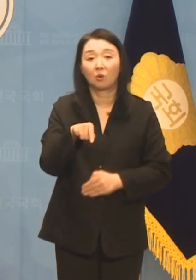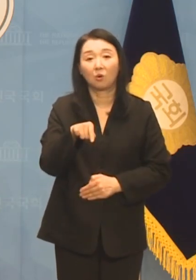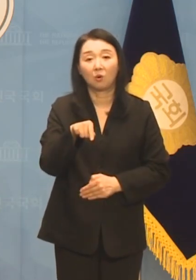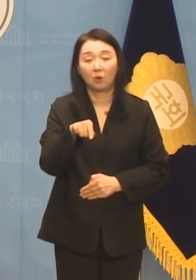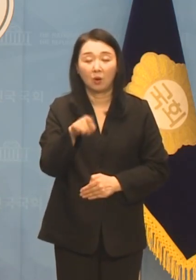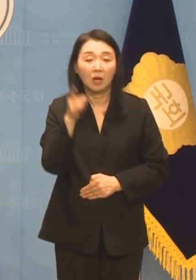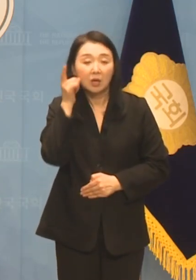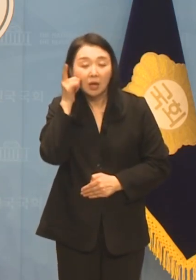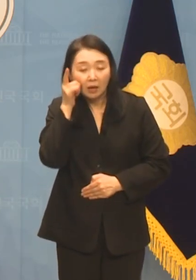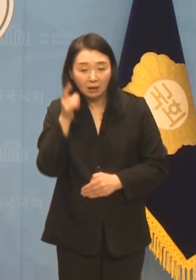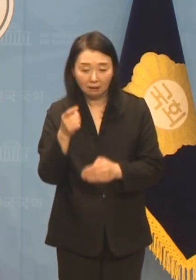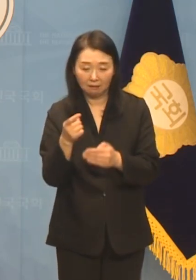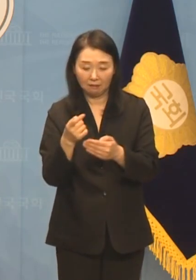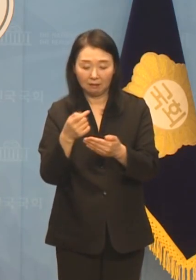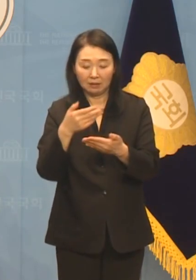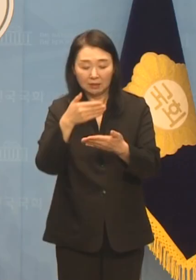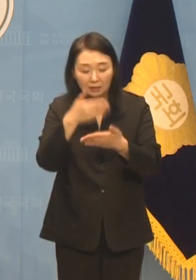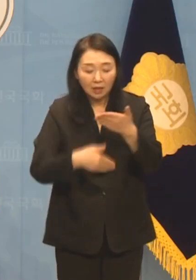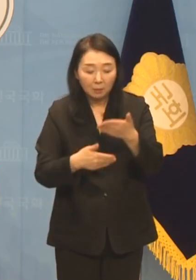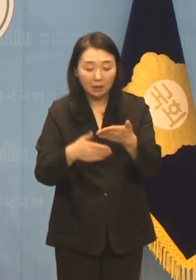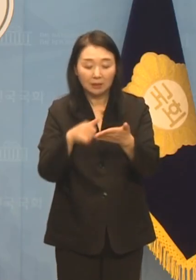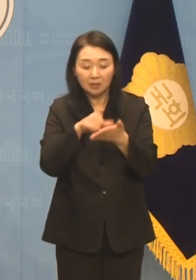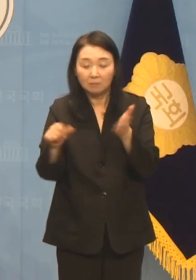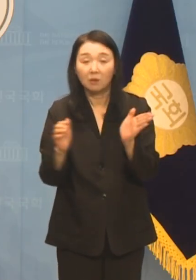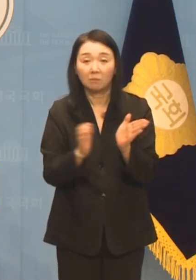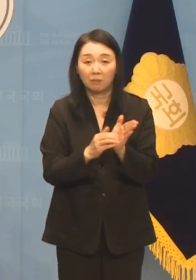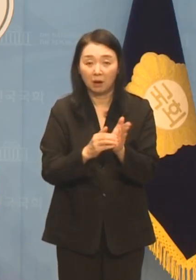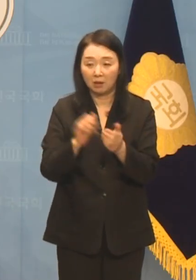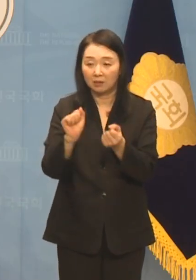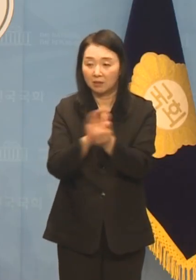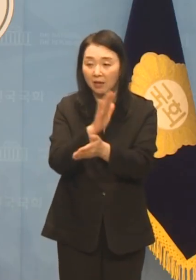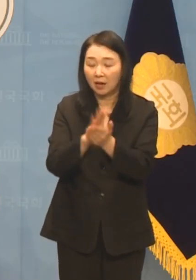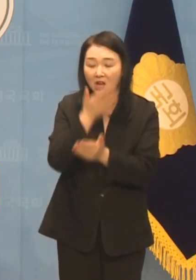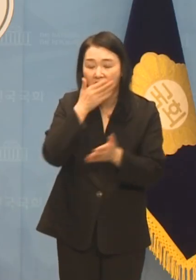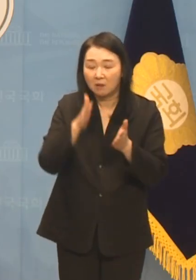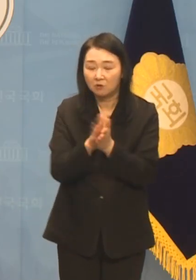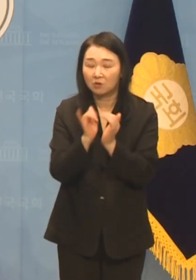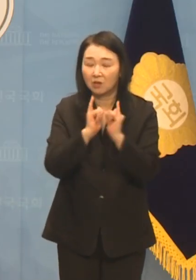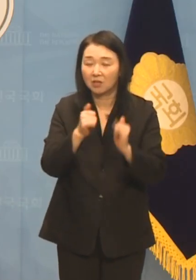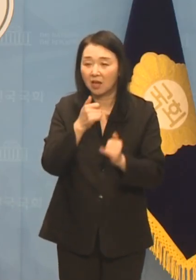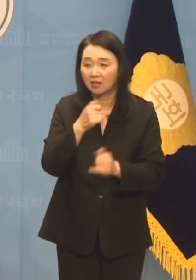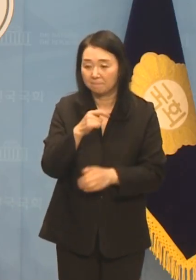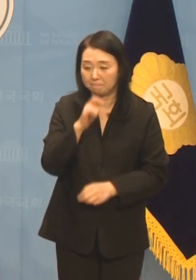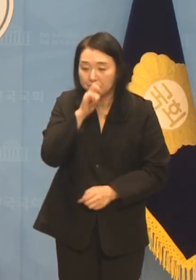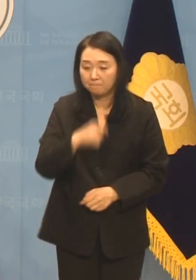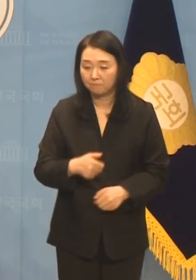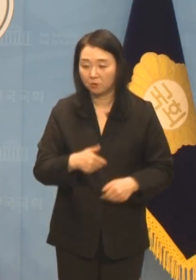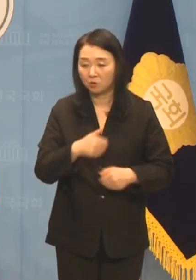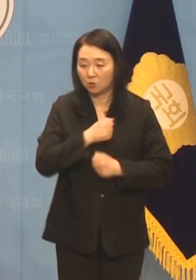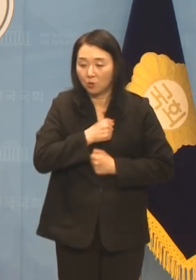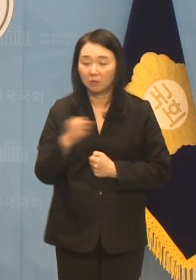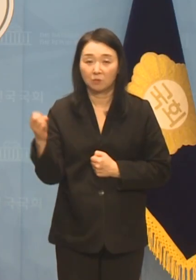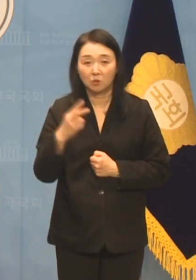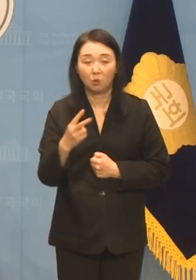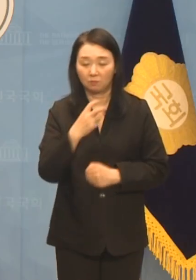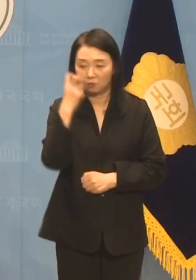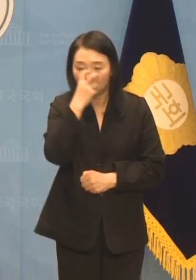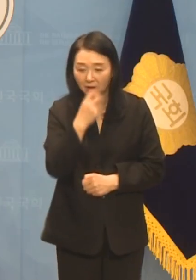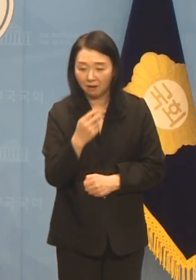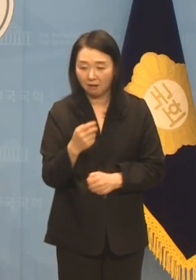남은 증거를 인멸하고 내란 주요 관계자들을 입단속하며 향후 수사를 대비했을 것으로